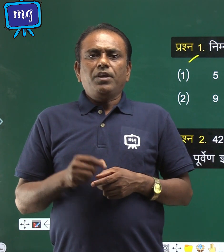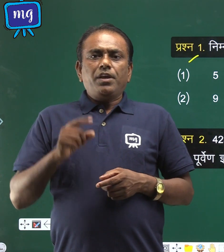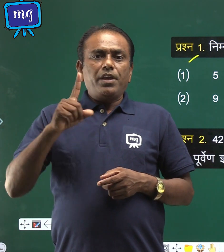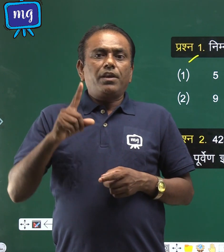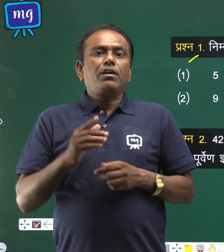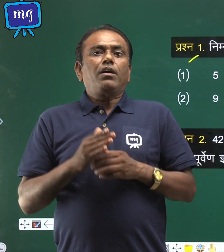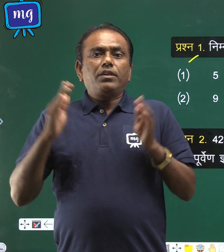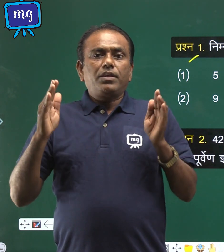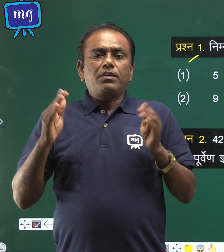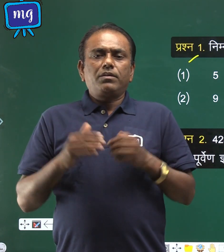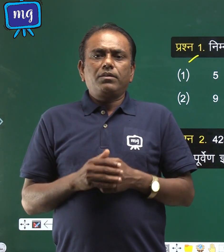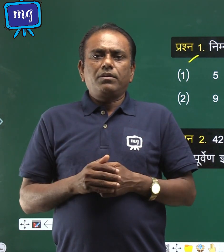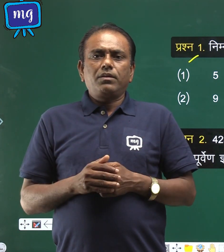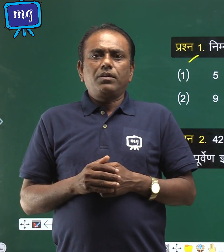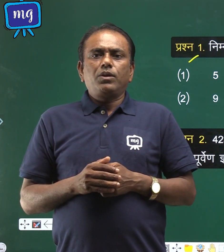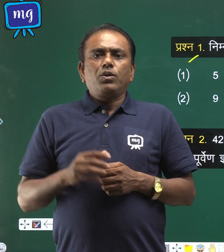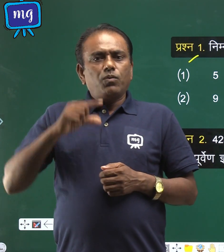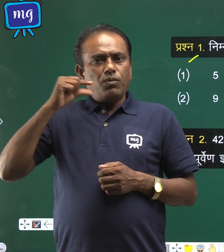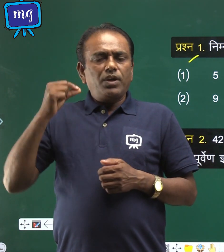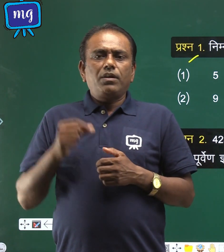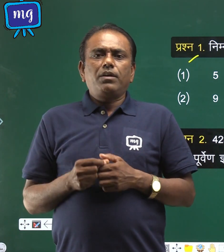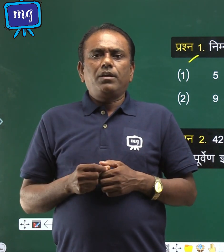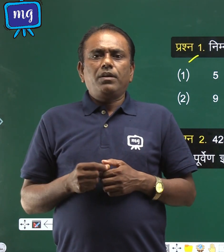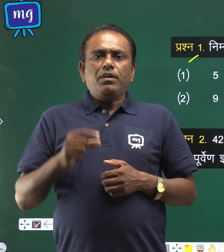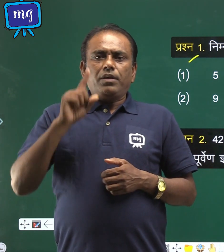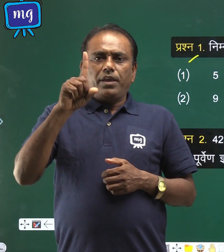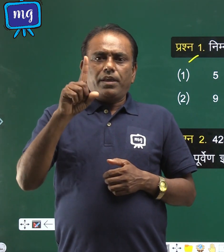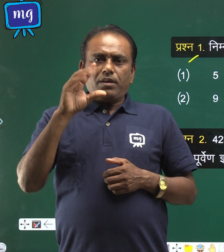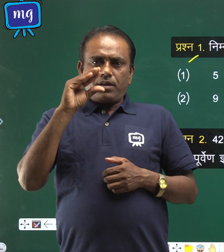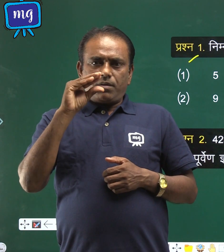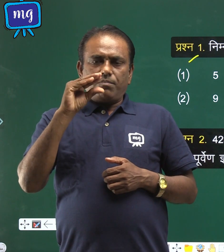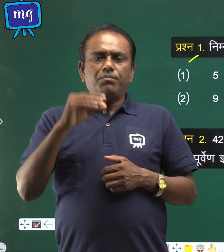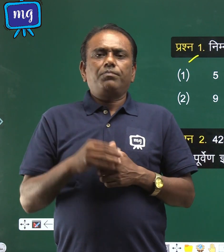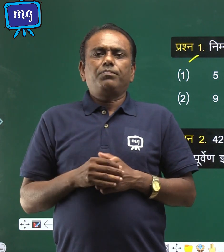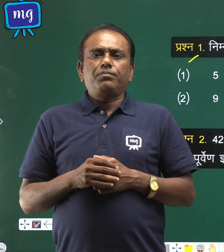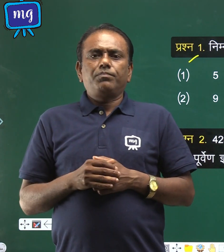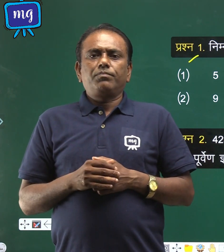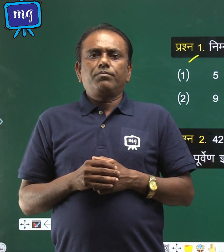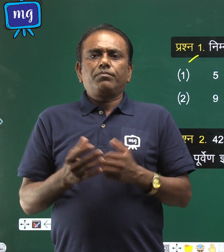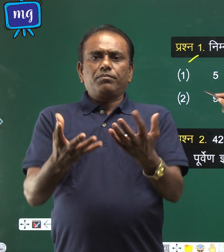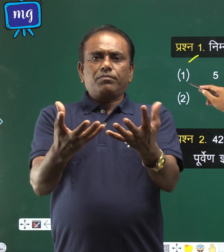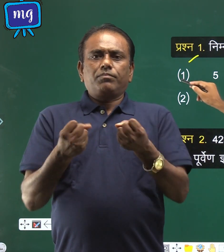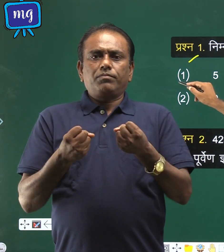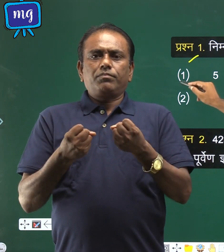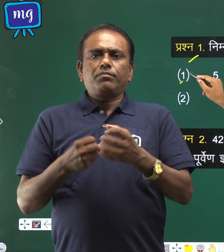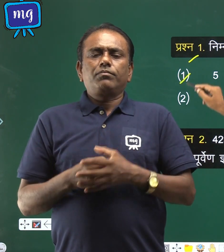एकाधिक व एक न्यून ज्ञात कीजिए।